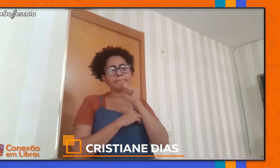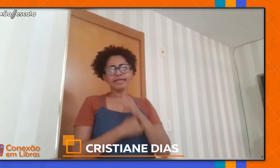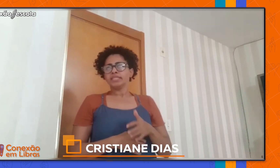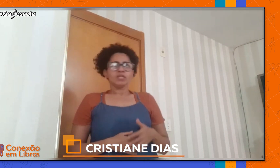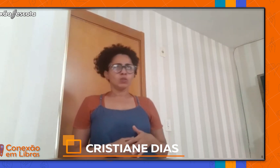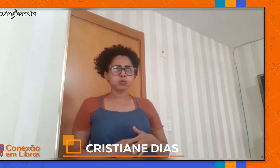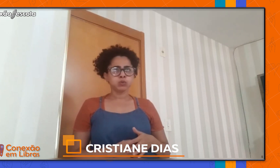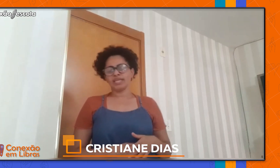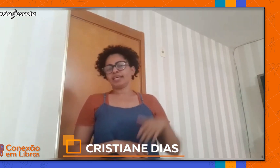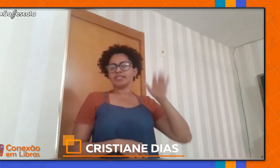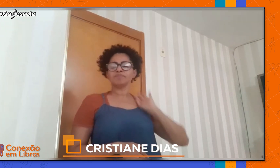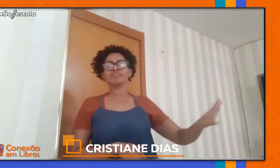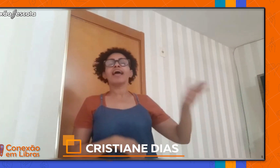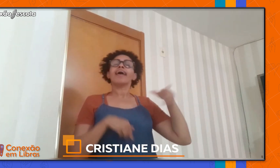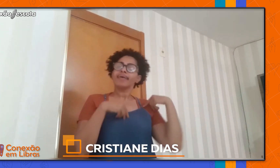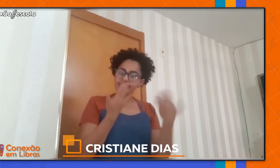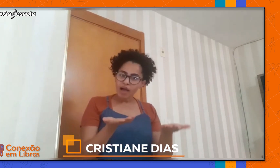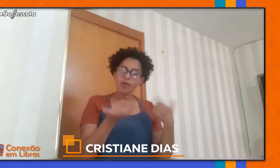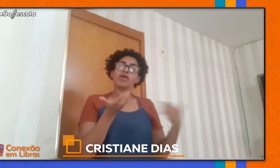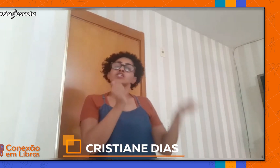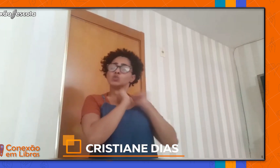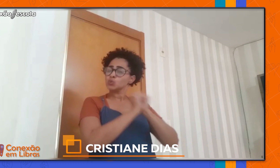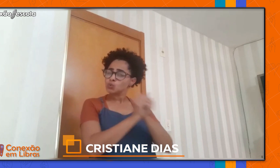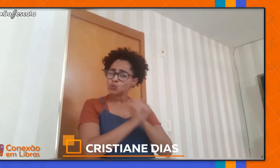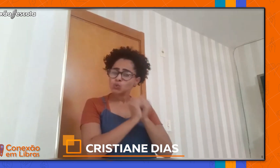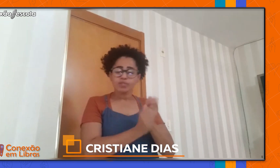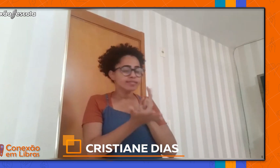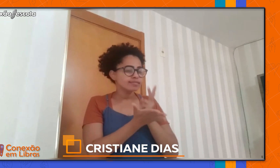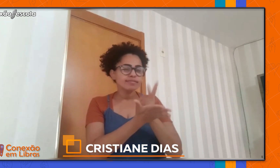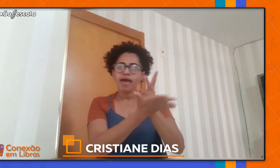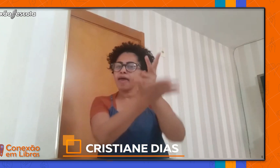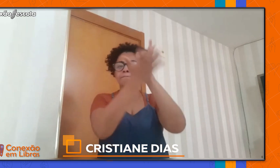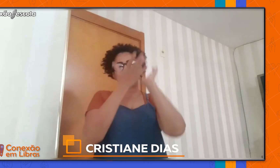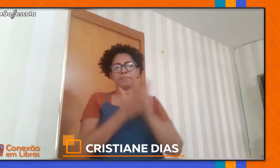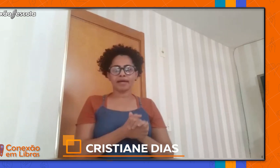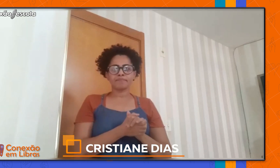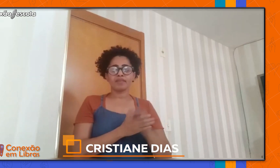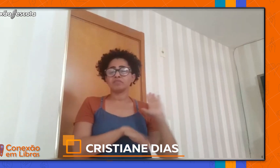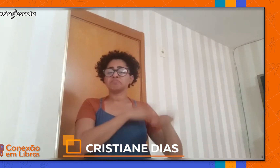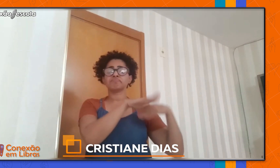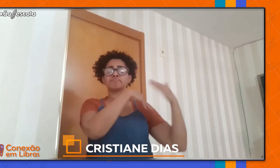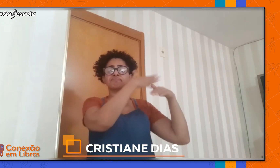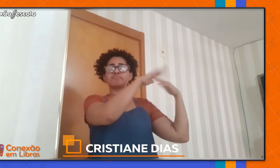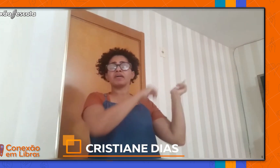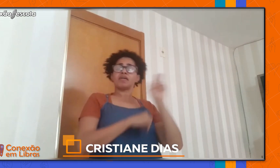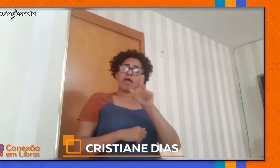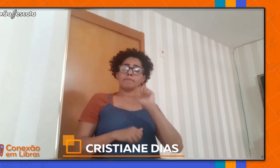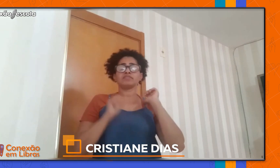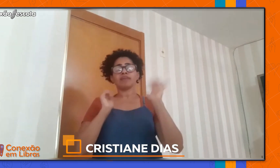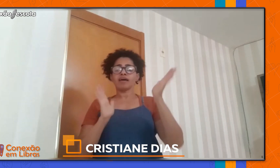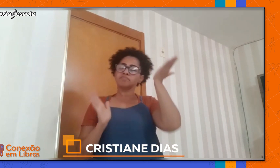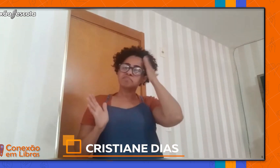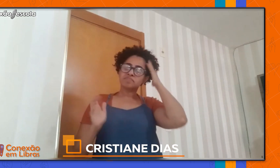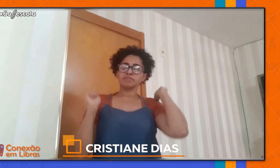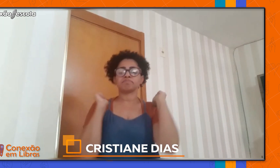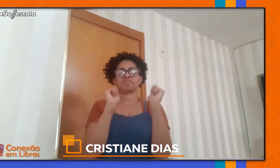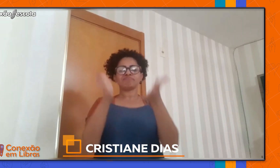não queria que ela andasse junto comigo e ela contava tudo para minha mãe, isso era um saco. Mas assim, a gente sempre foi muito juntas. Hoje a minha irmã, ela